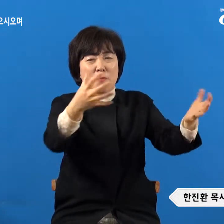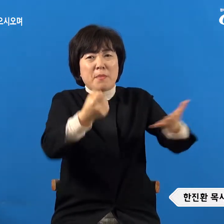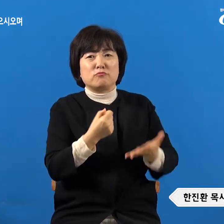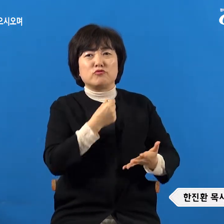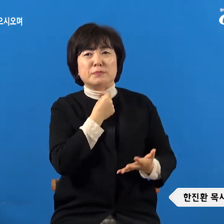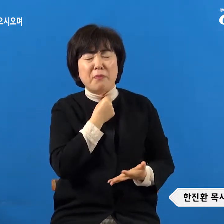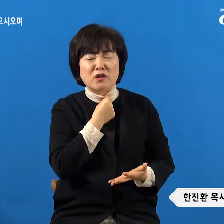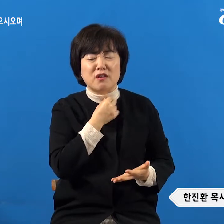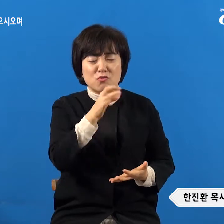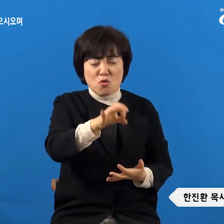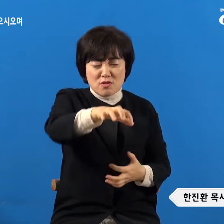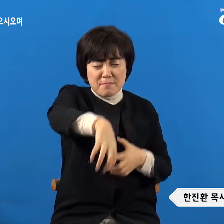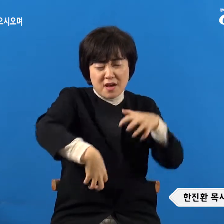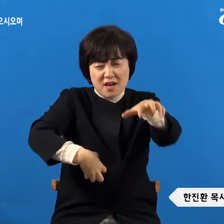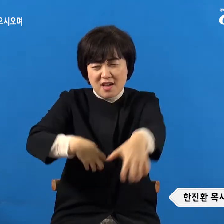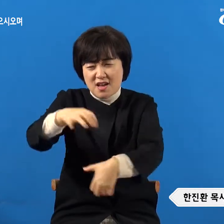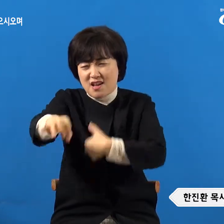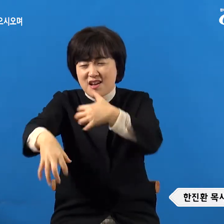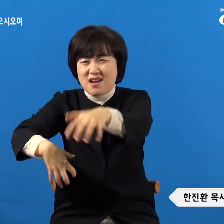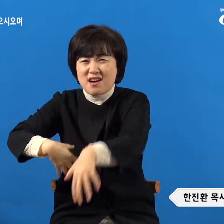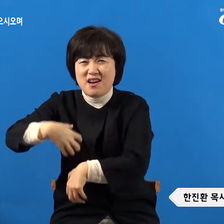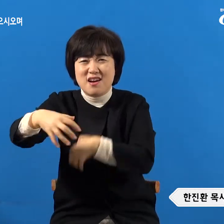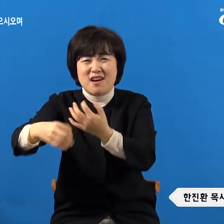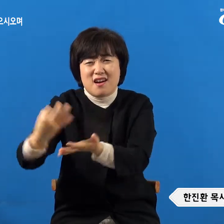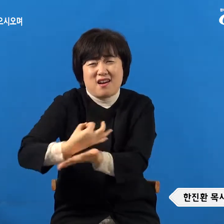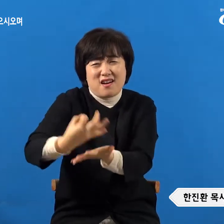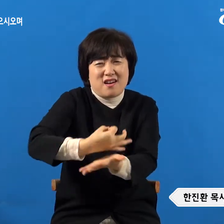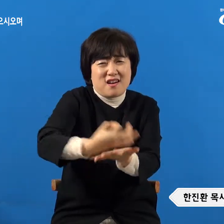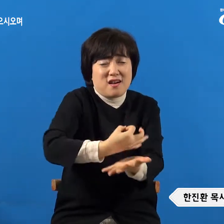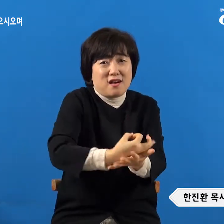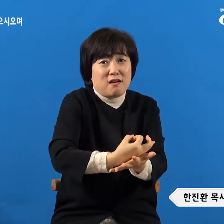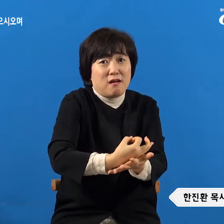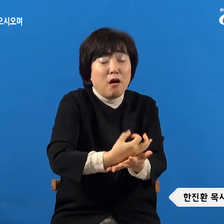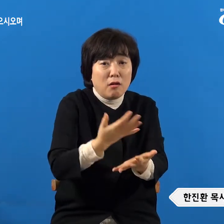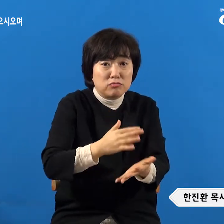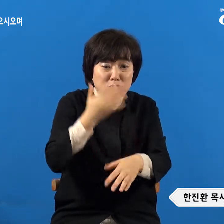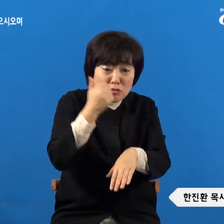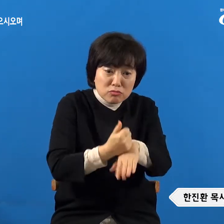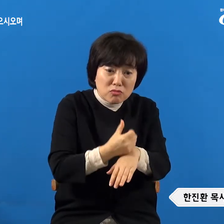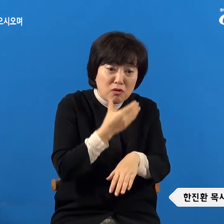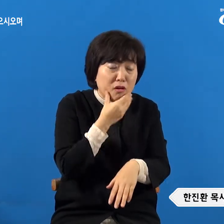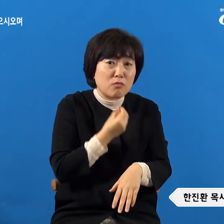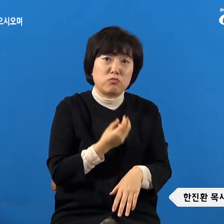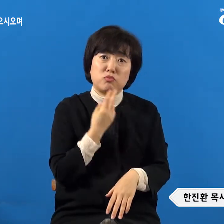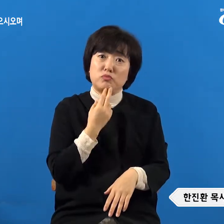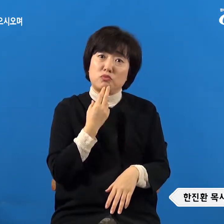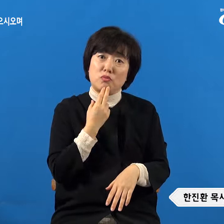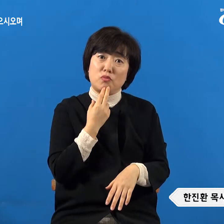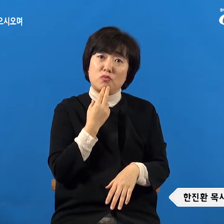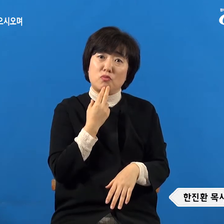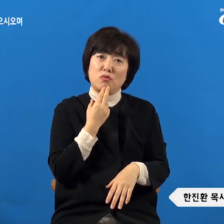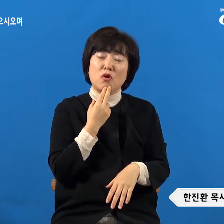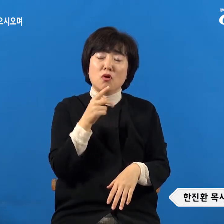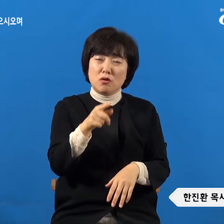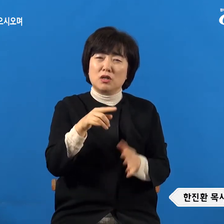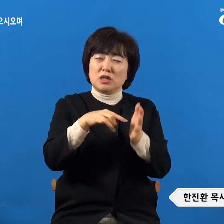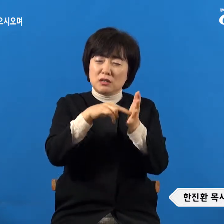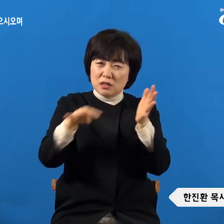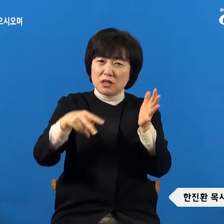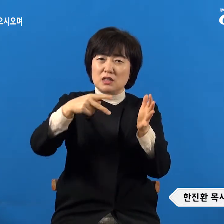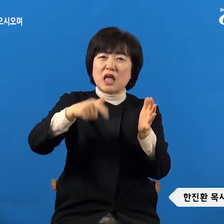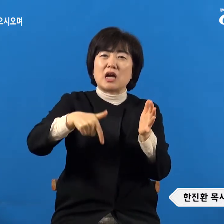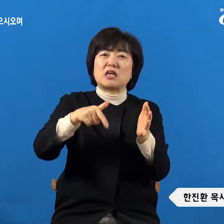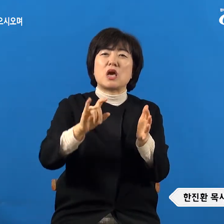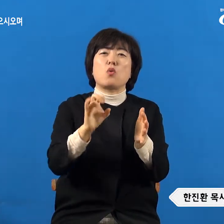가리지 않고 긁어 모았습니다. 그런데 행복하지가 않았습니다. 그 삭개오가